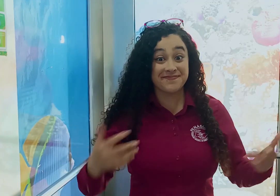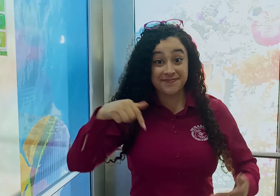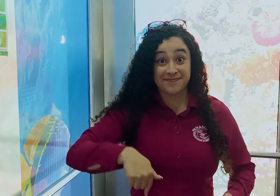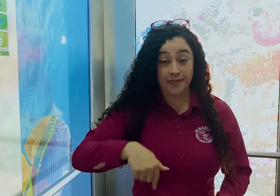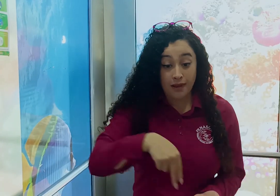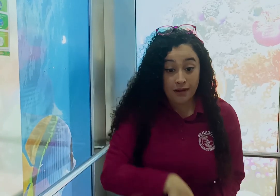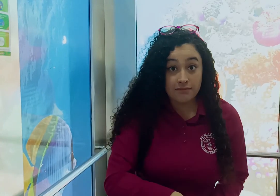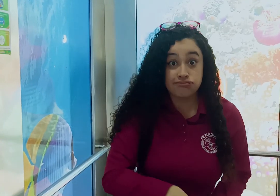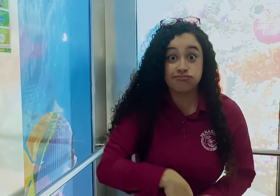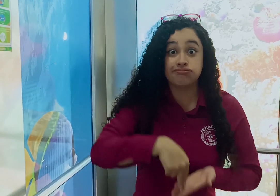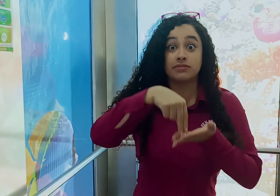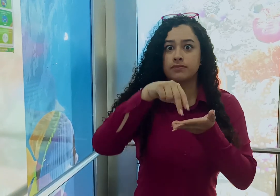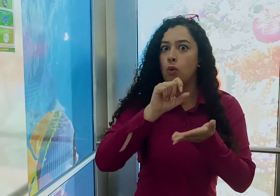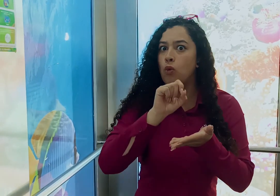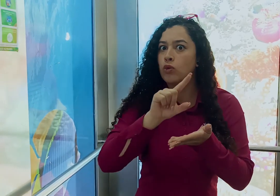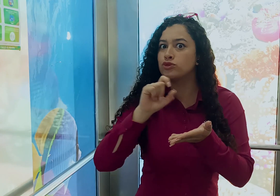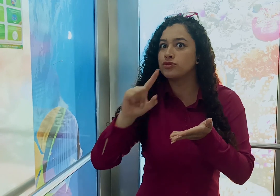aquí en el piso 11